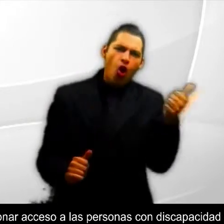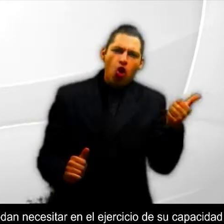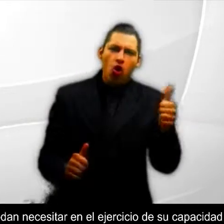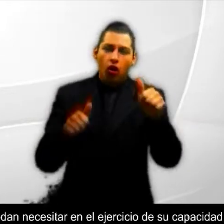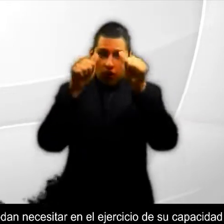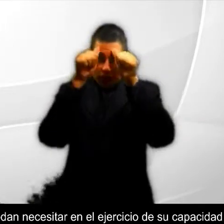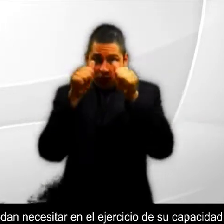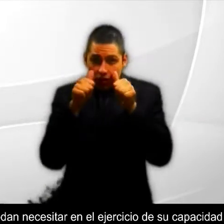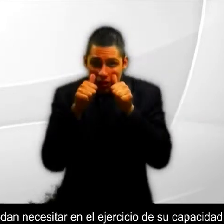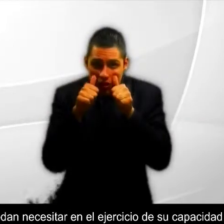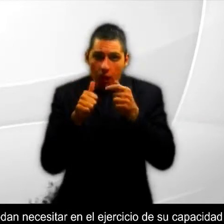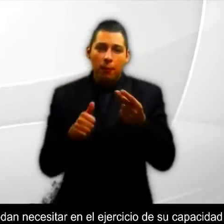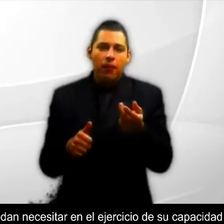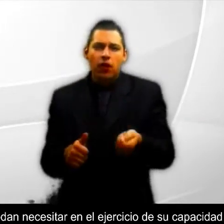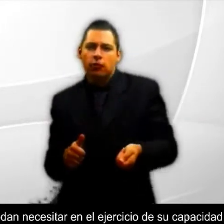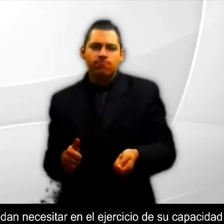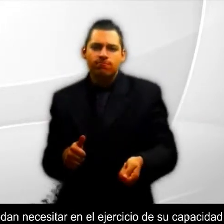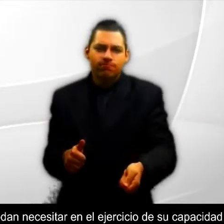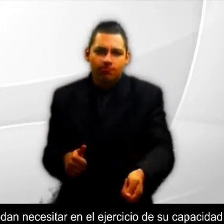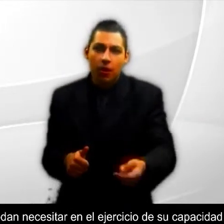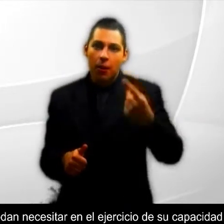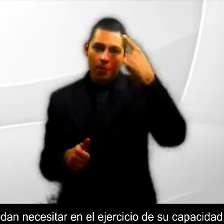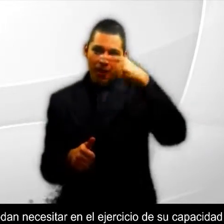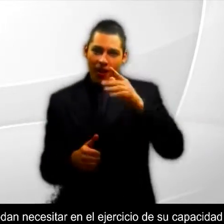que puedan necesitar en el ejercicio de su capacidad jurídica.